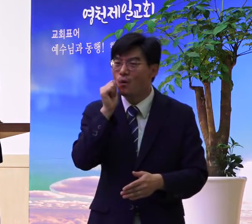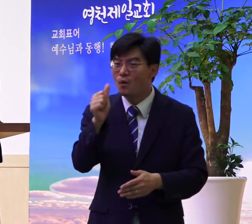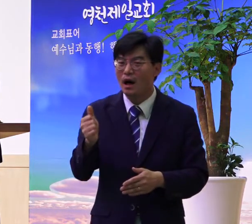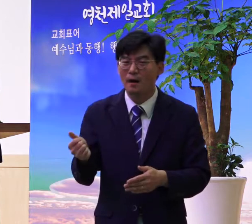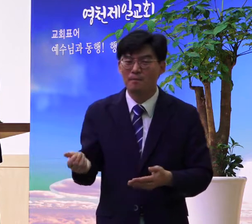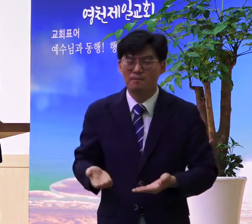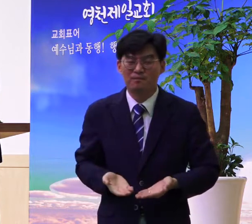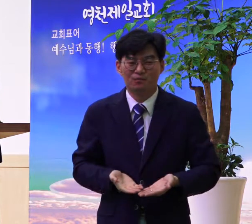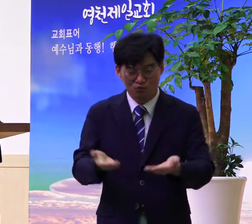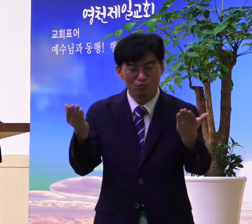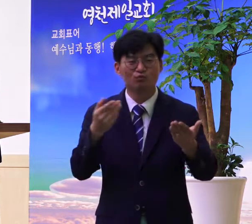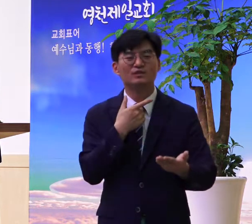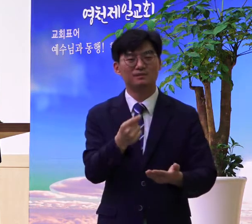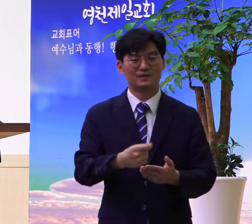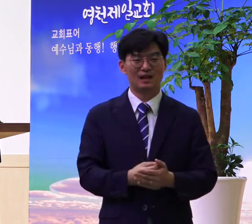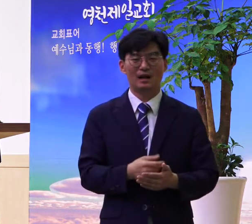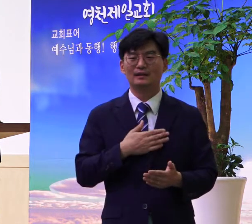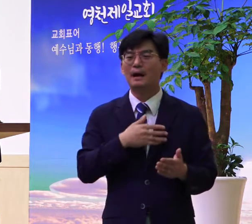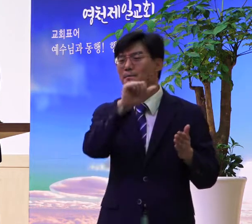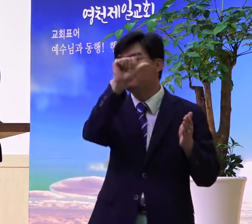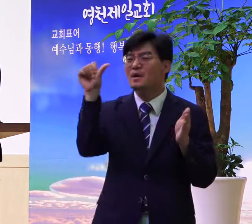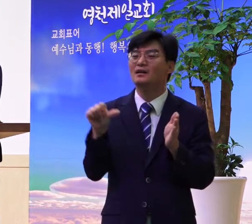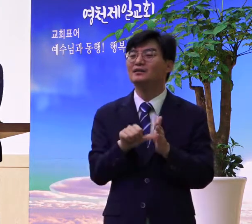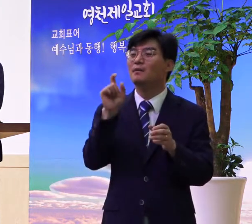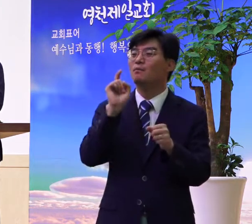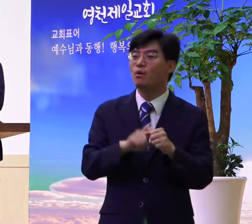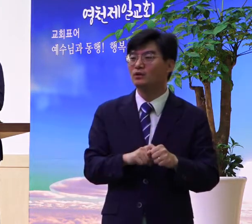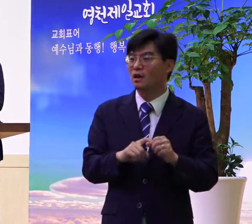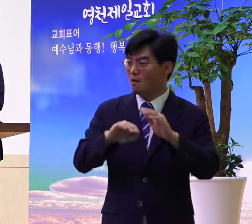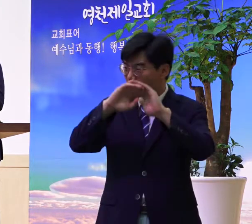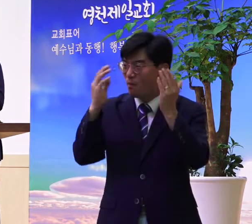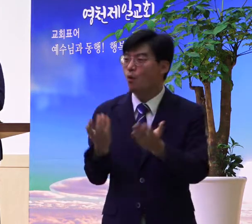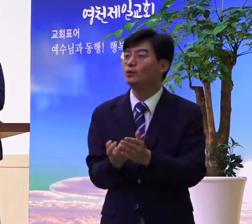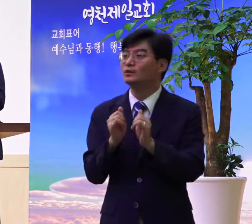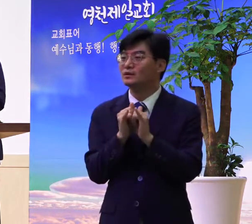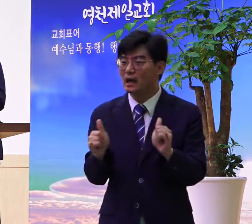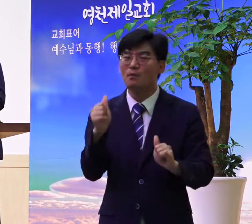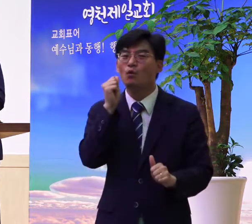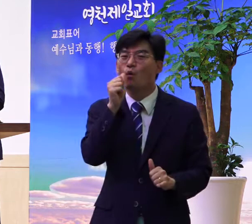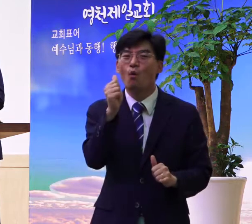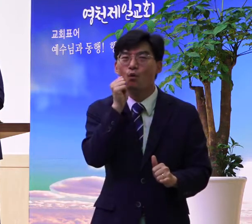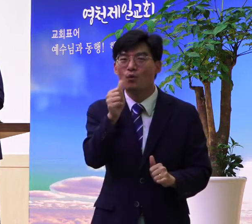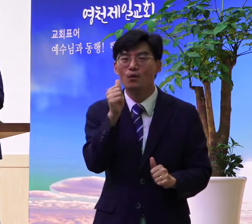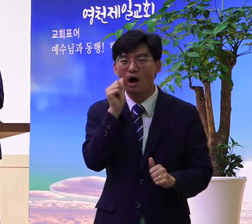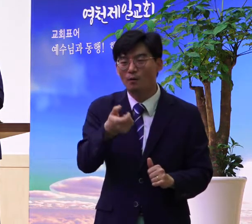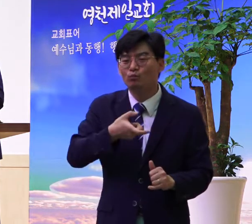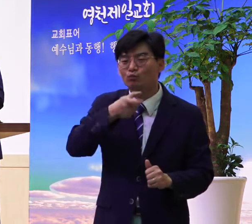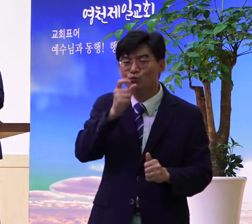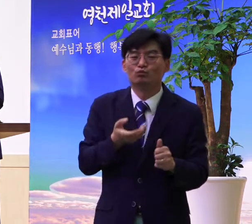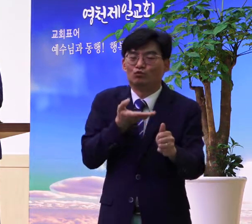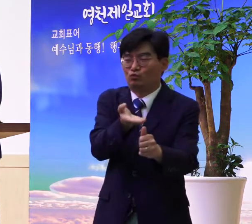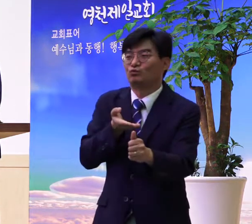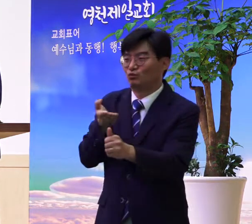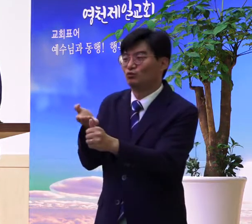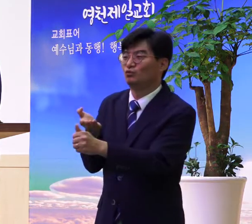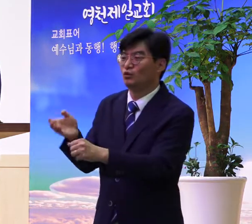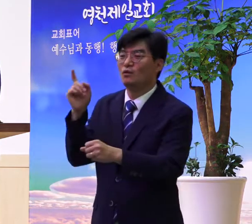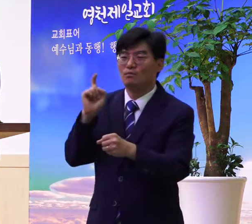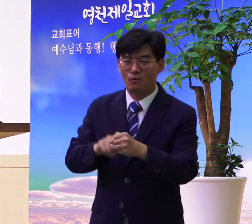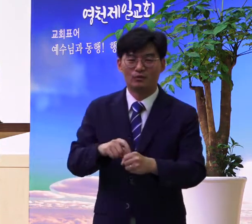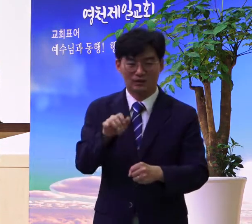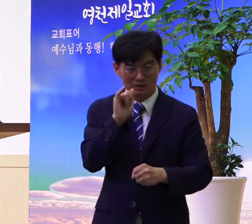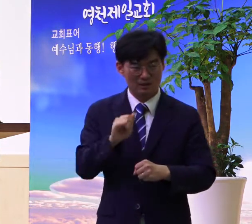것이다. 이런 꿈을 가지고 코카콜라에 대해서 끊임없이 연구했고 고민했고 그리고 그것을